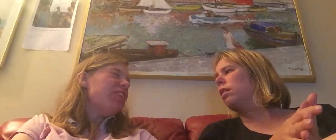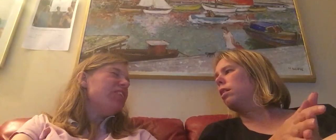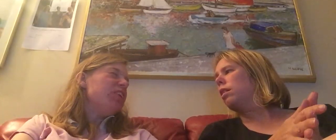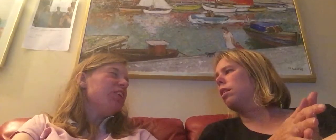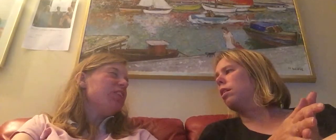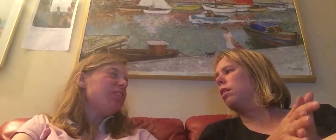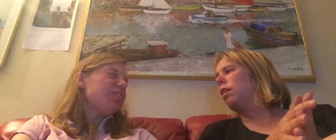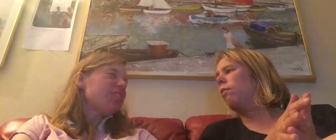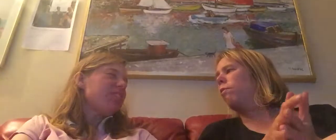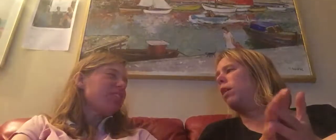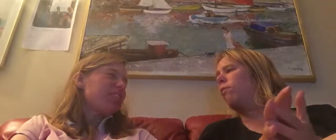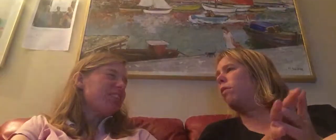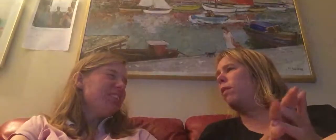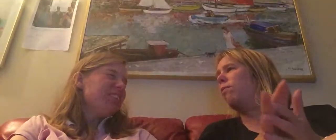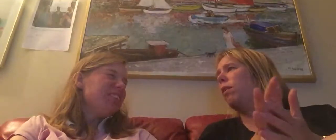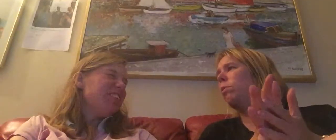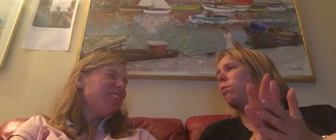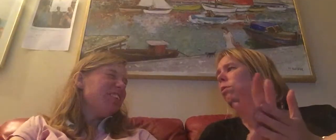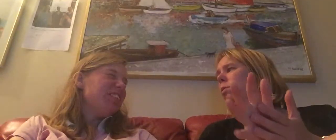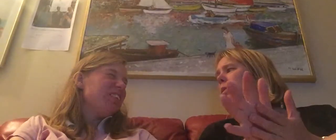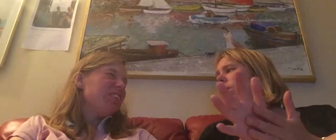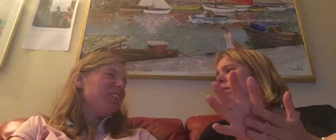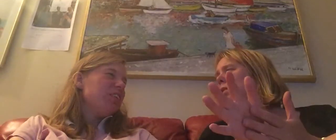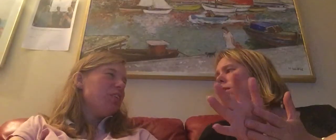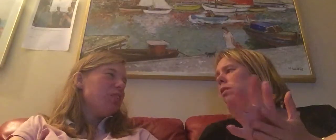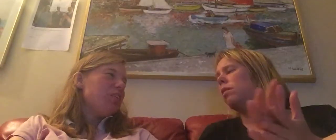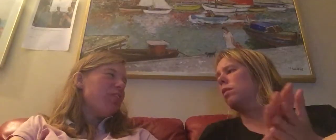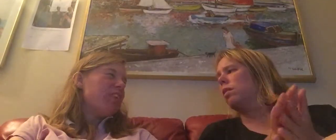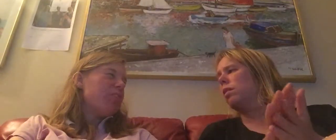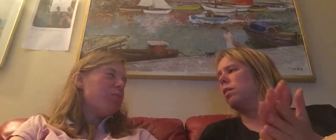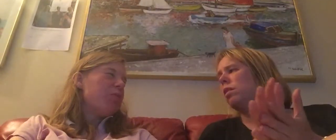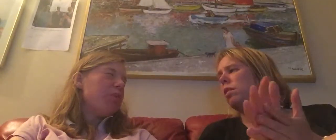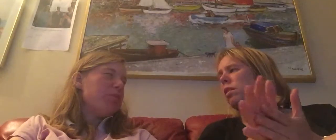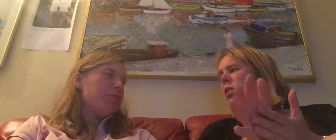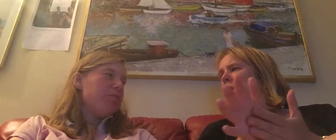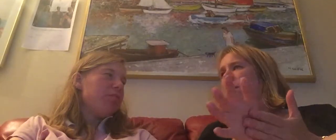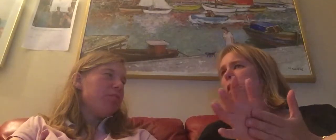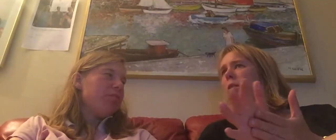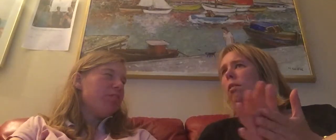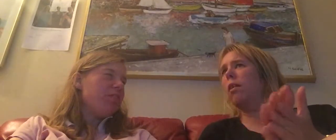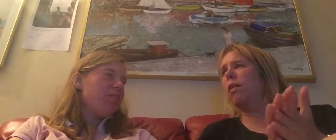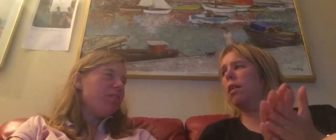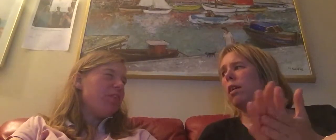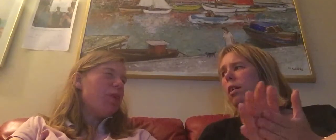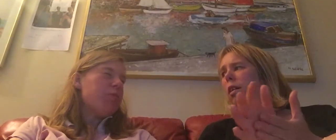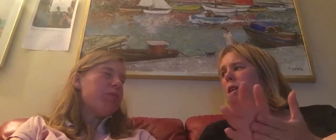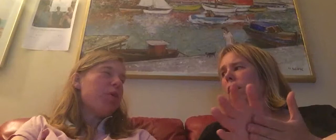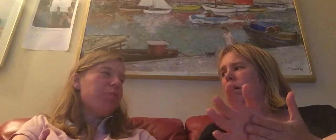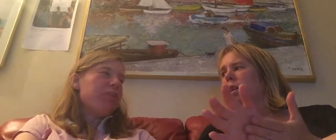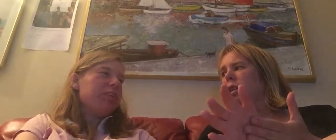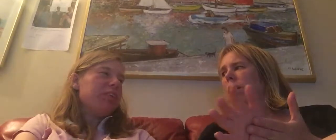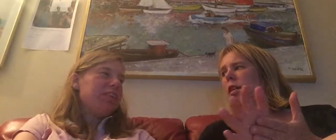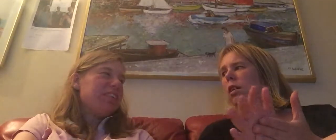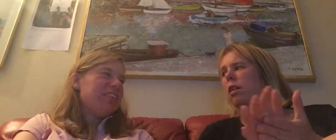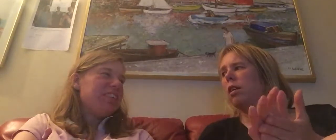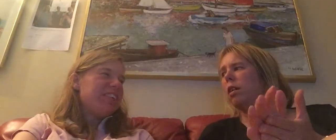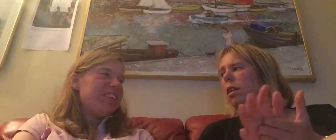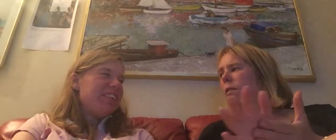Vendi. Var bor hon? Jag vet inte var hon bor. Stämmer du henne? Om jag bor hon.